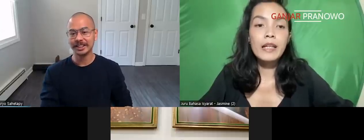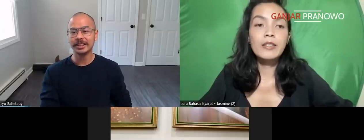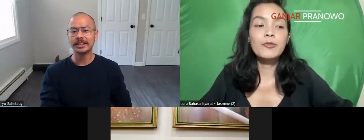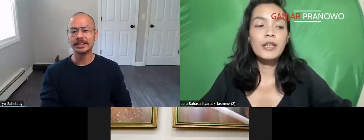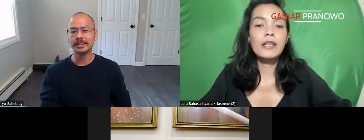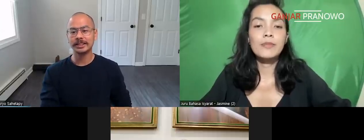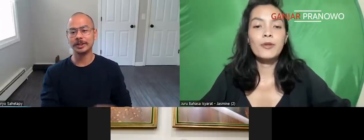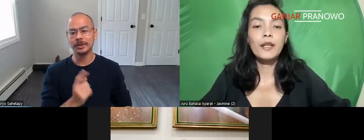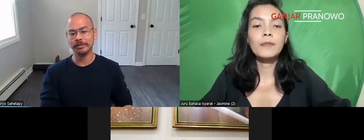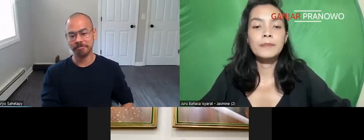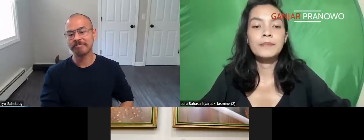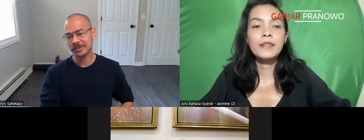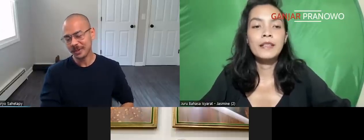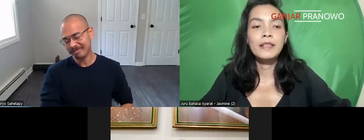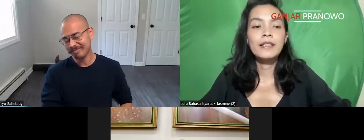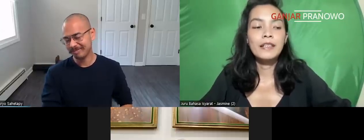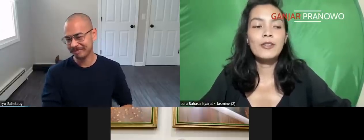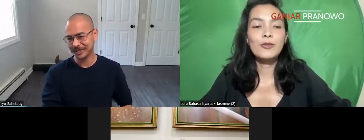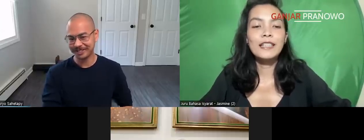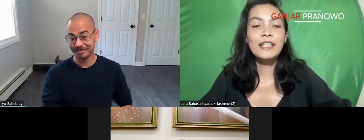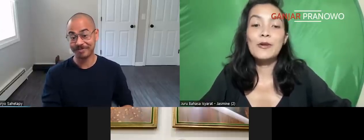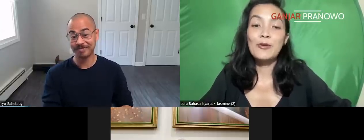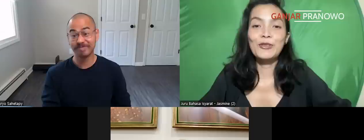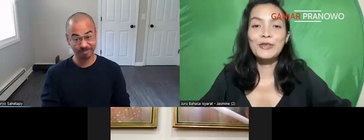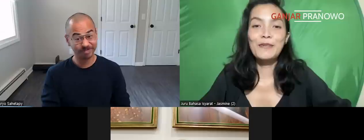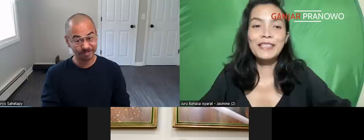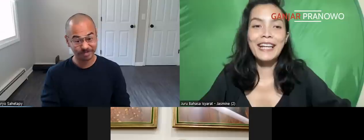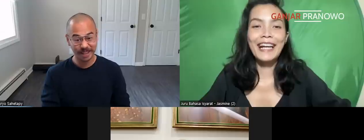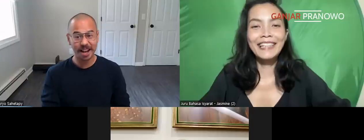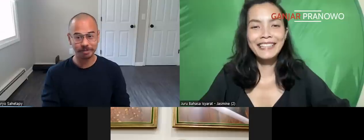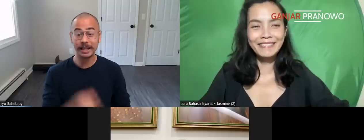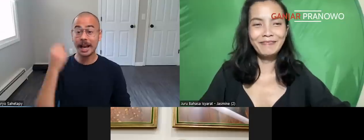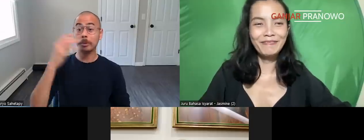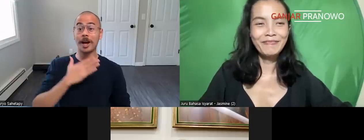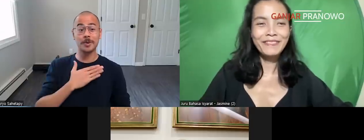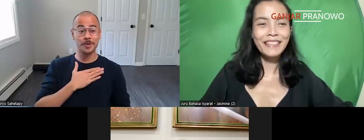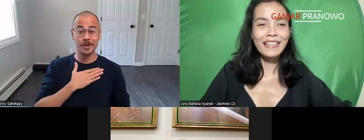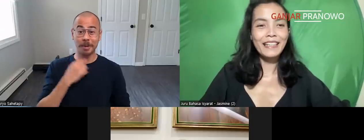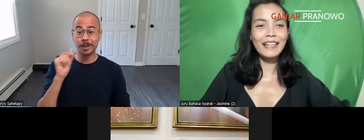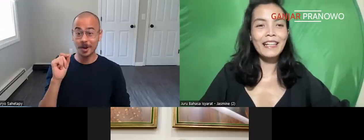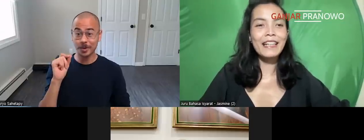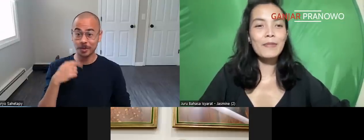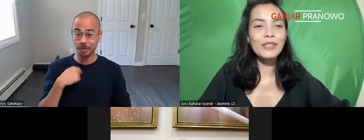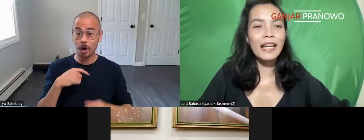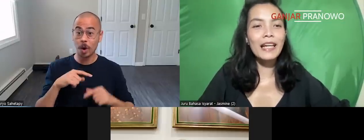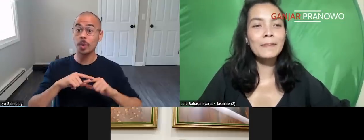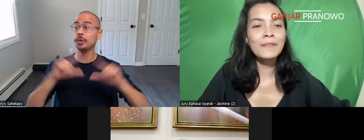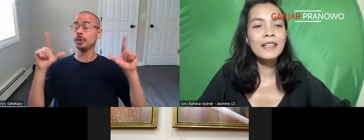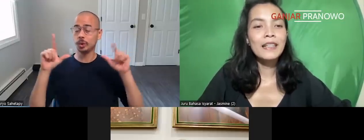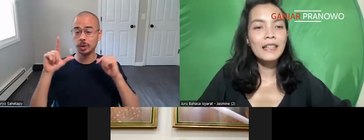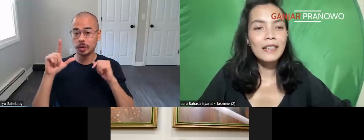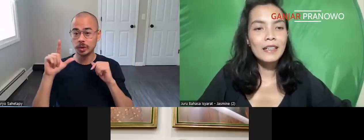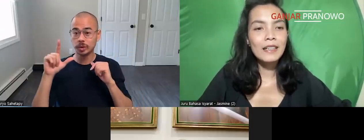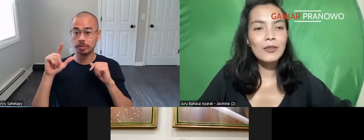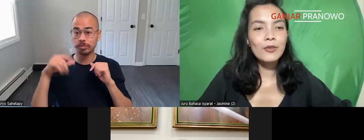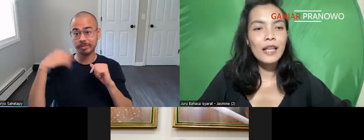paling besar di dunia sebetulnya gitu jadi untung juga buat saya karena di kampus saya